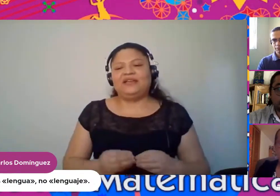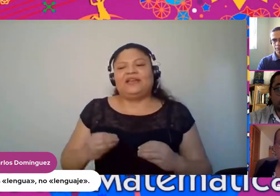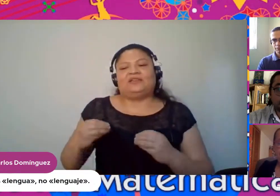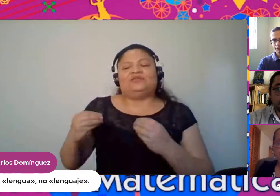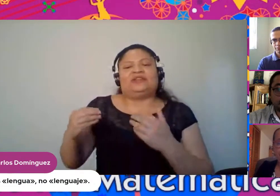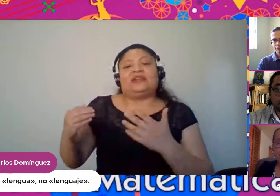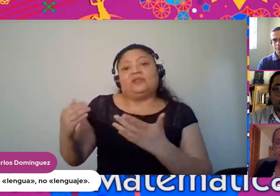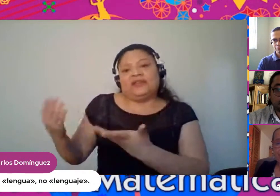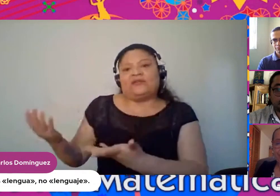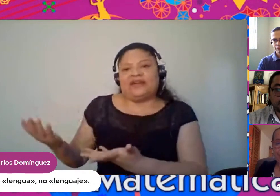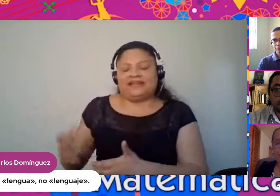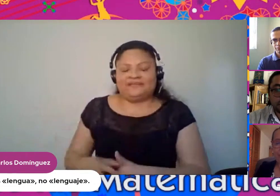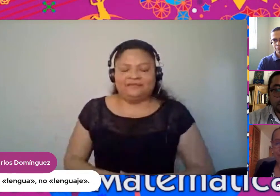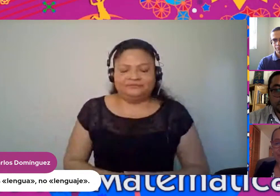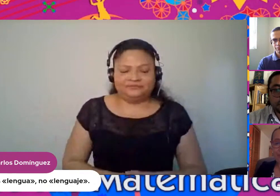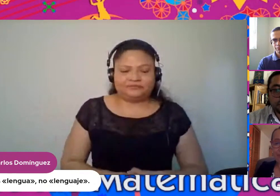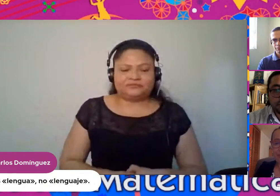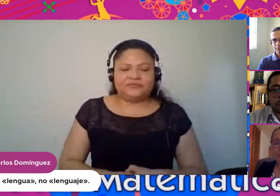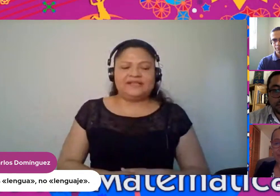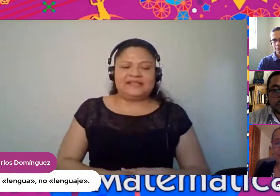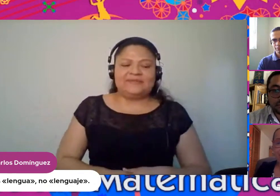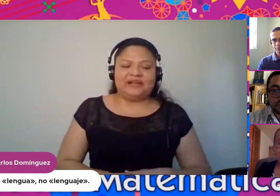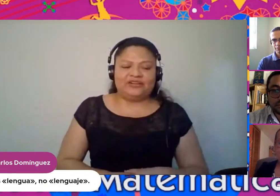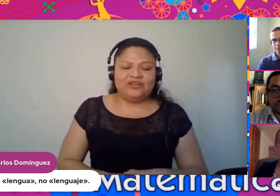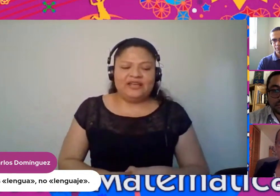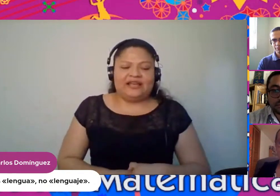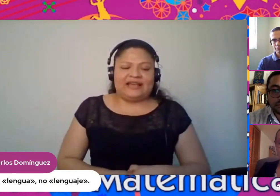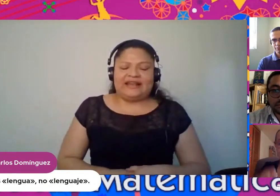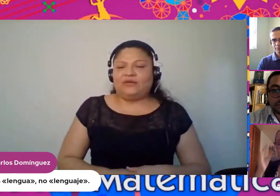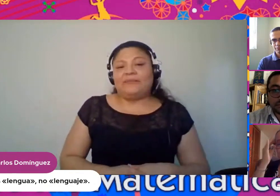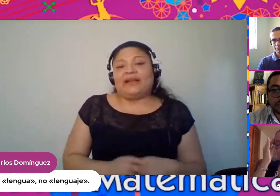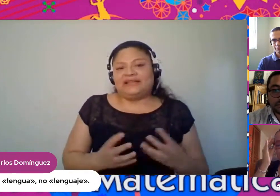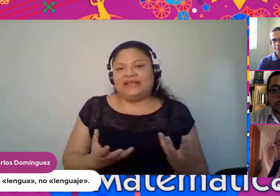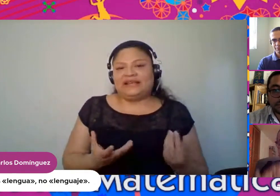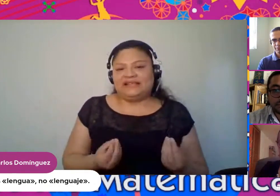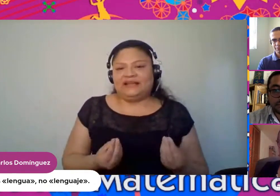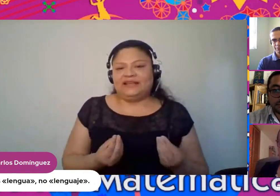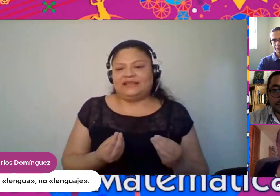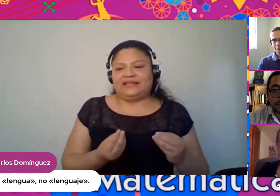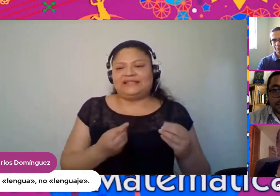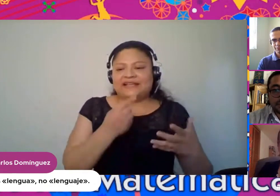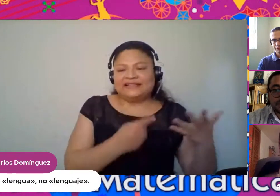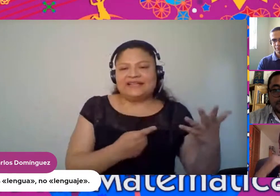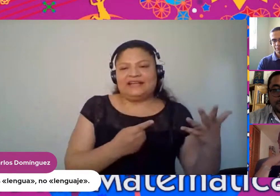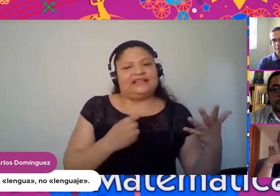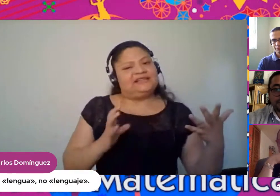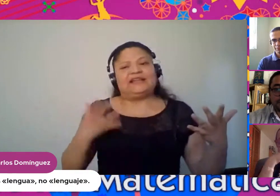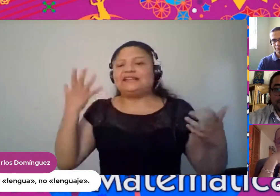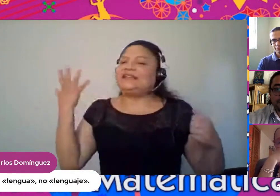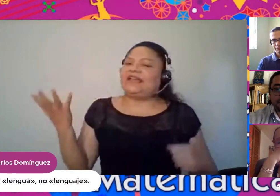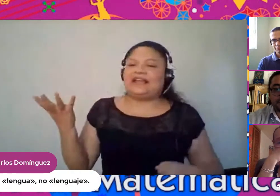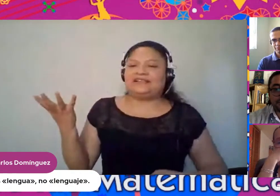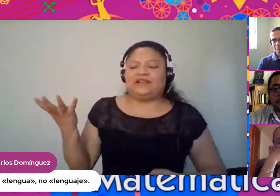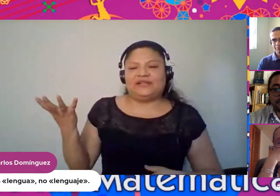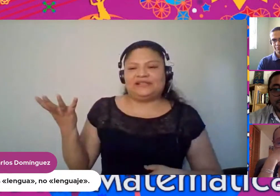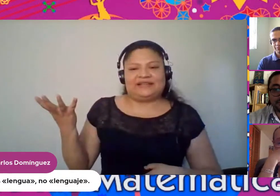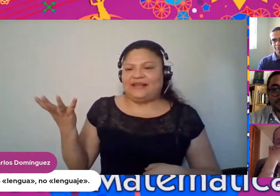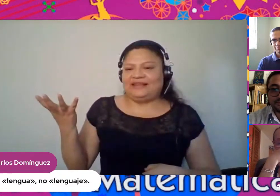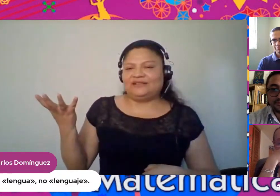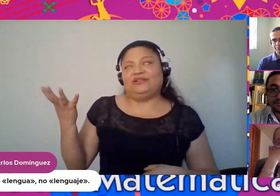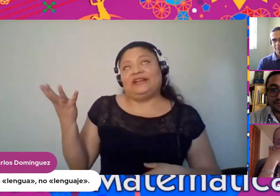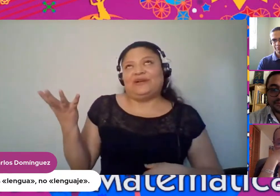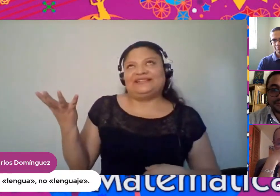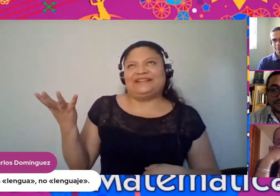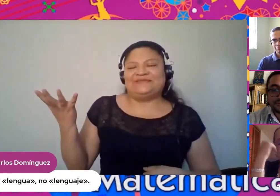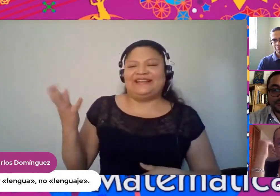una lengua y un lenguaje animal. Sin embargo, la lengua pareciera ser que tiene ciertas características que las lenguas